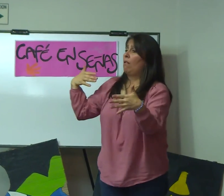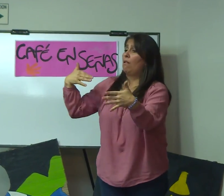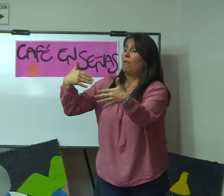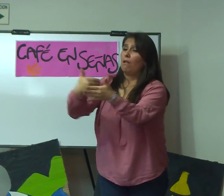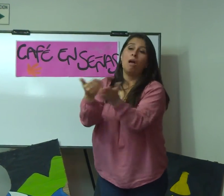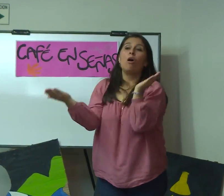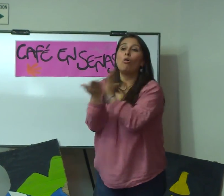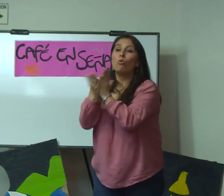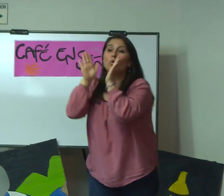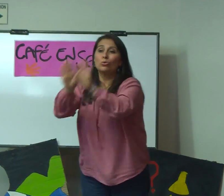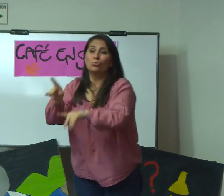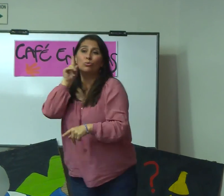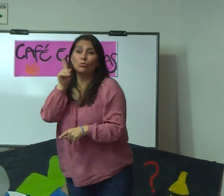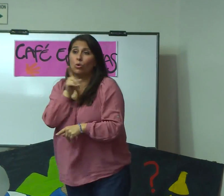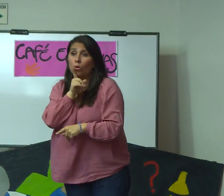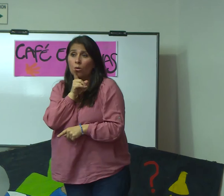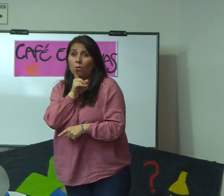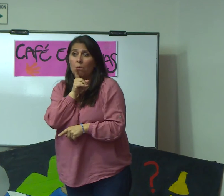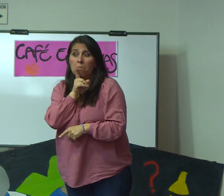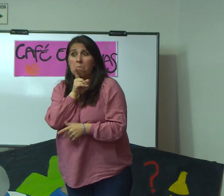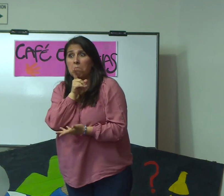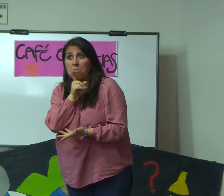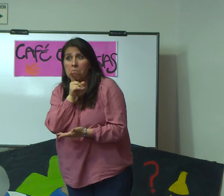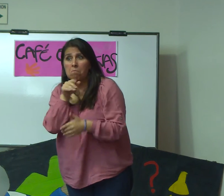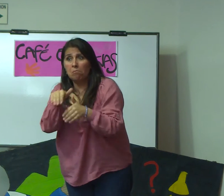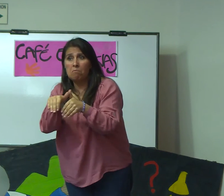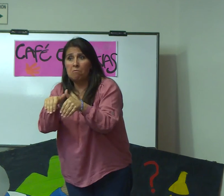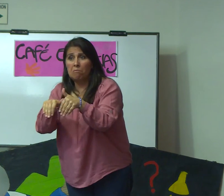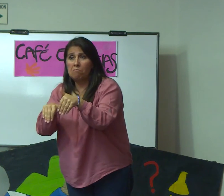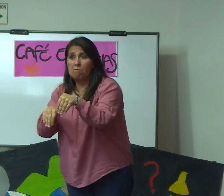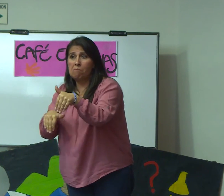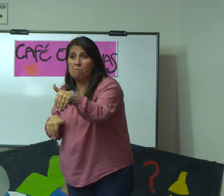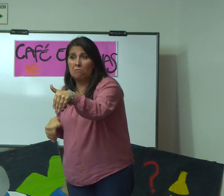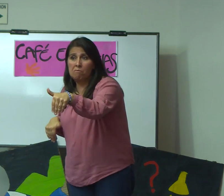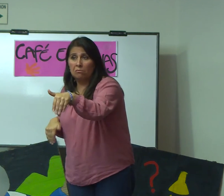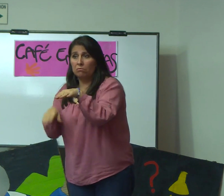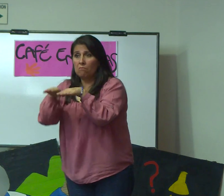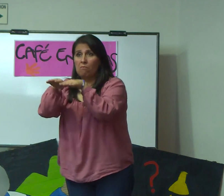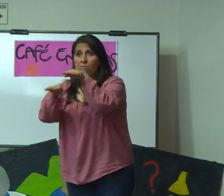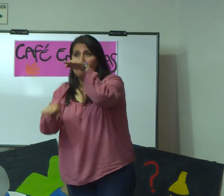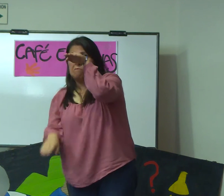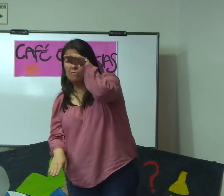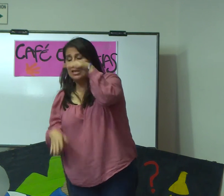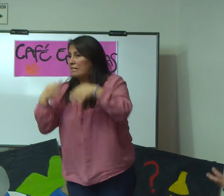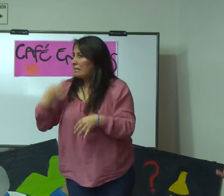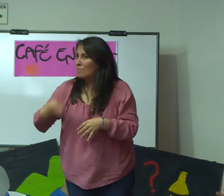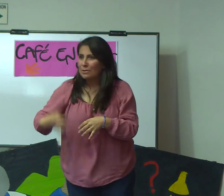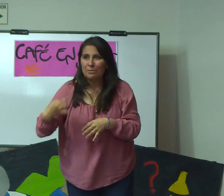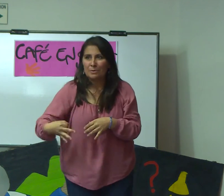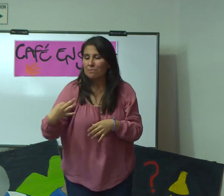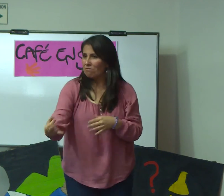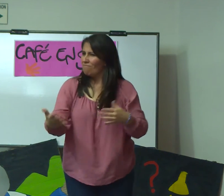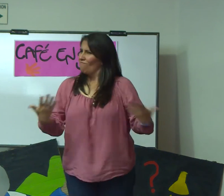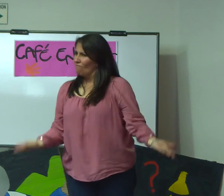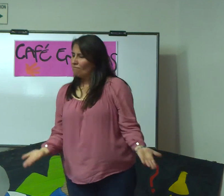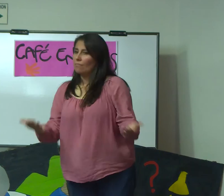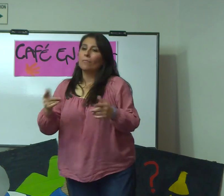de la persona sorda ha estado en desventaja. En ese sentido, ¿por qué no nos